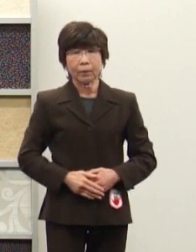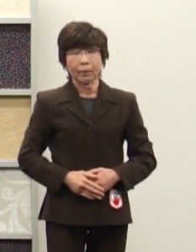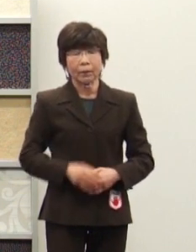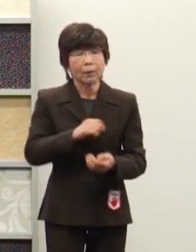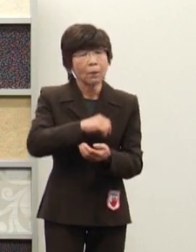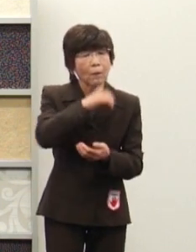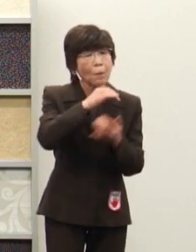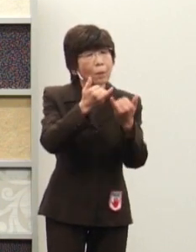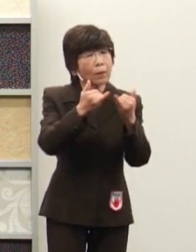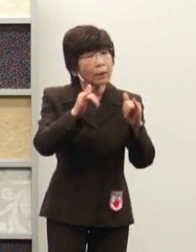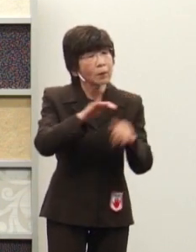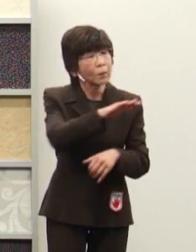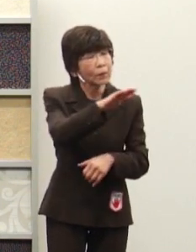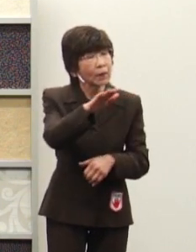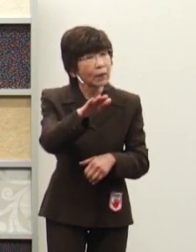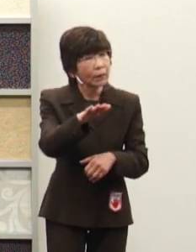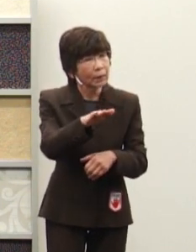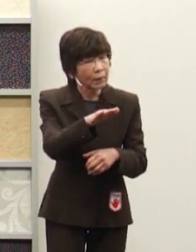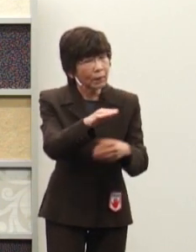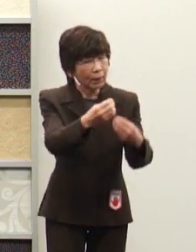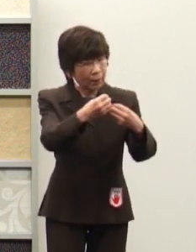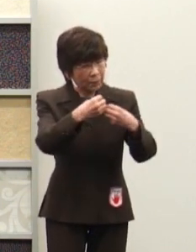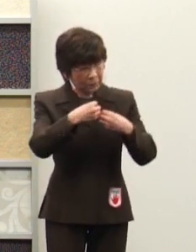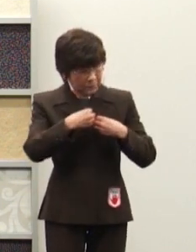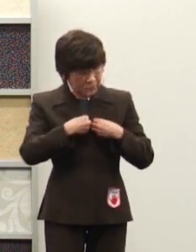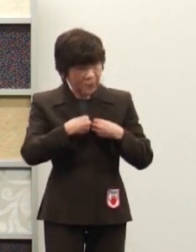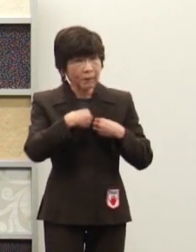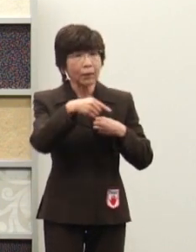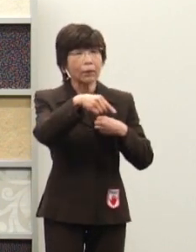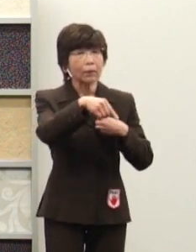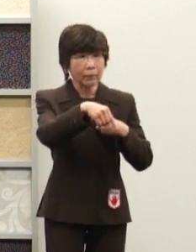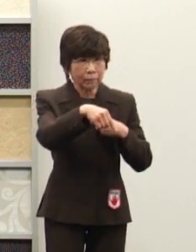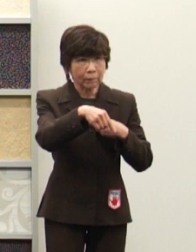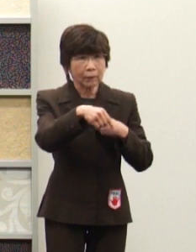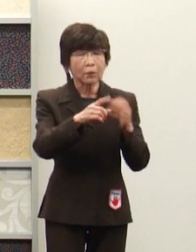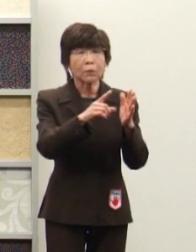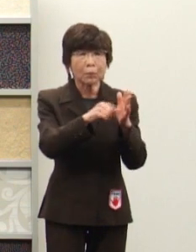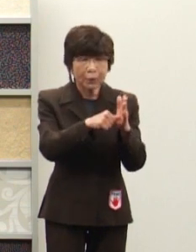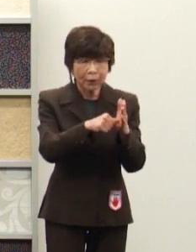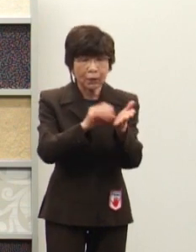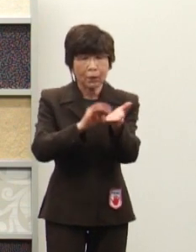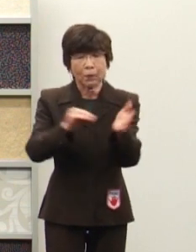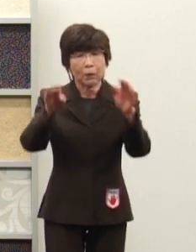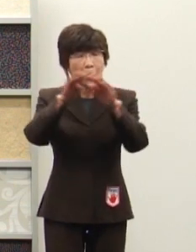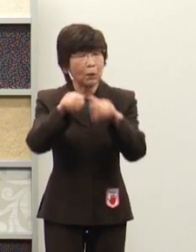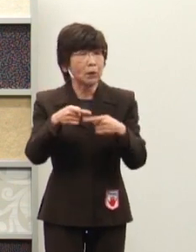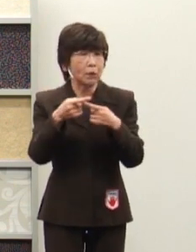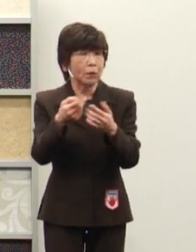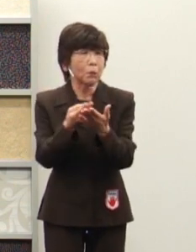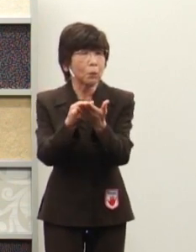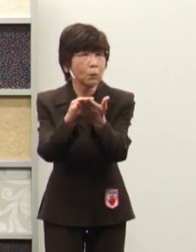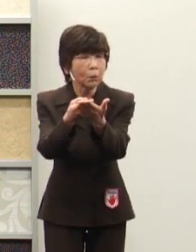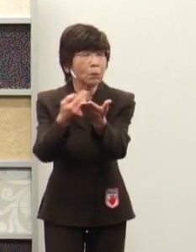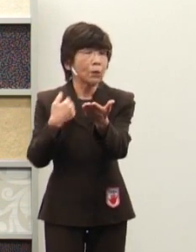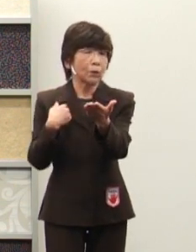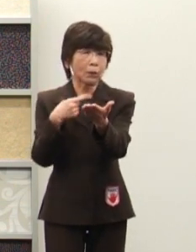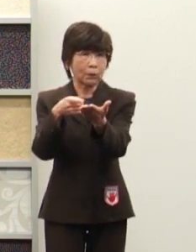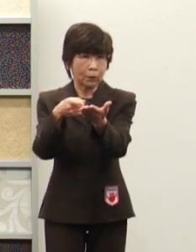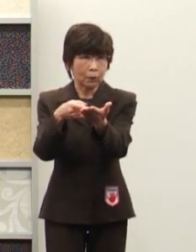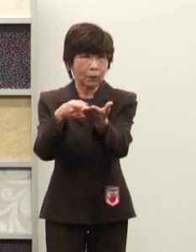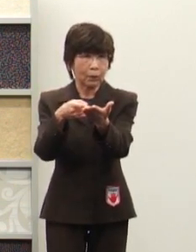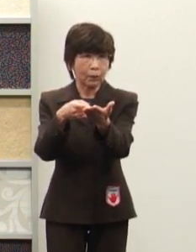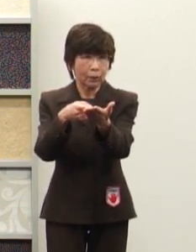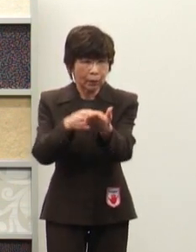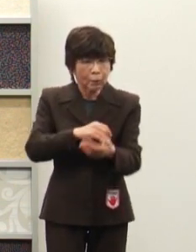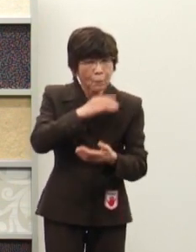に高齢の方がになると、それがまた病床の圧迫よ、まずご本人のに対して その健